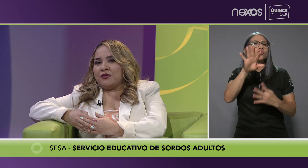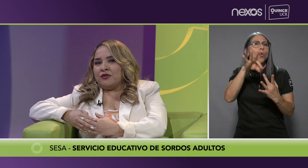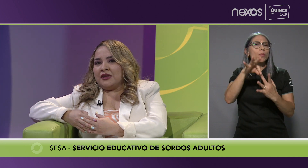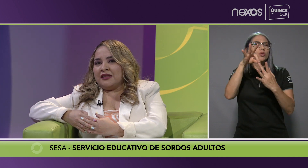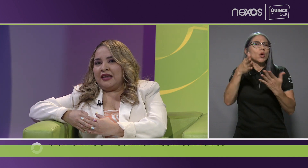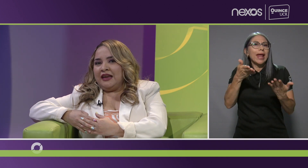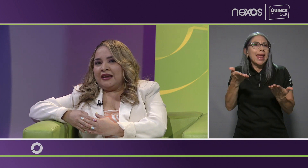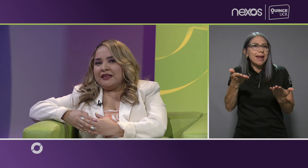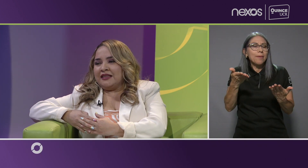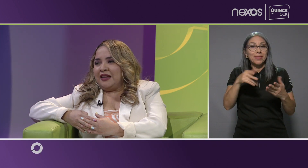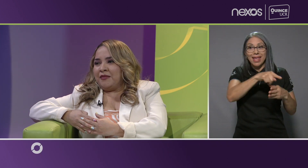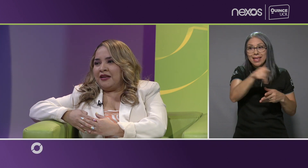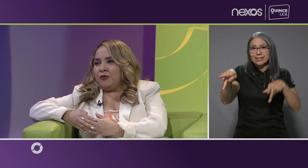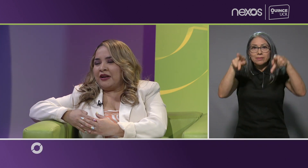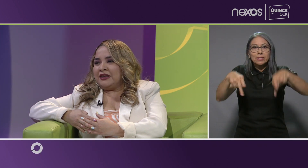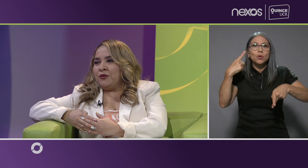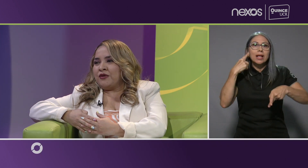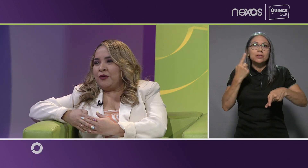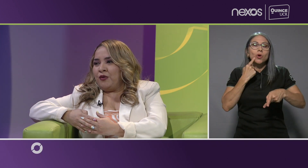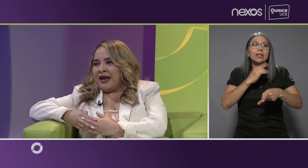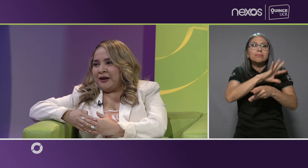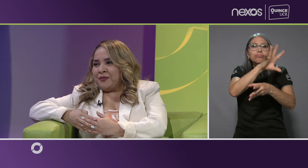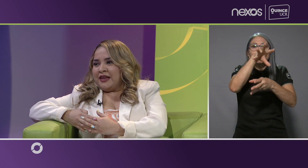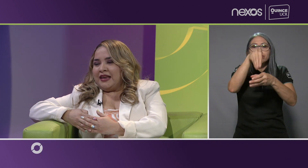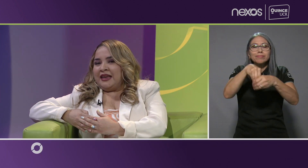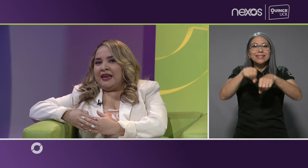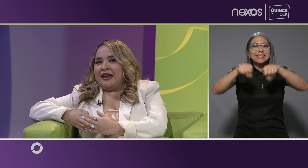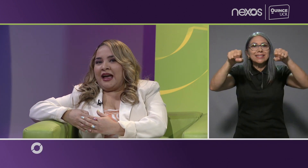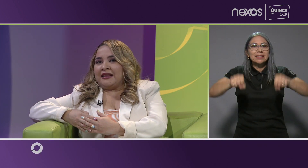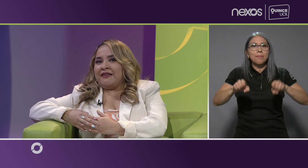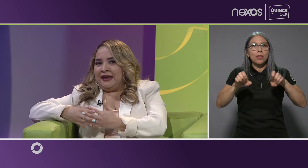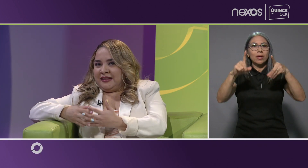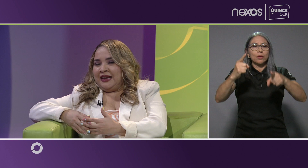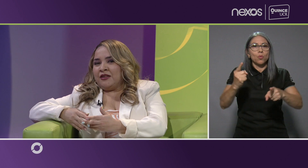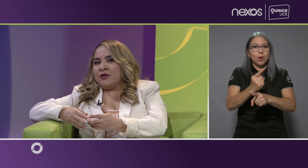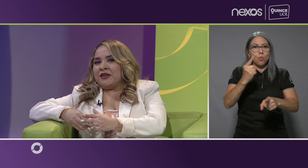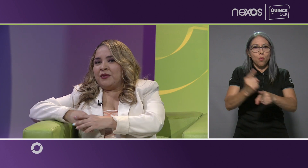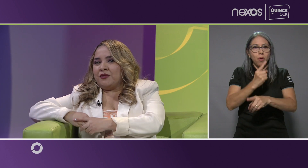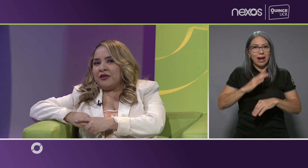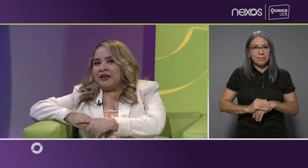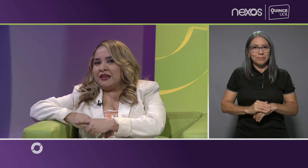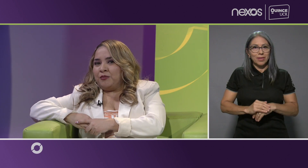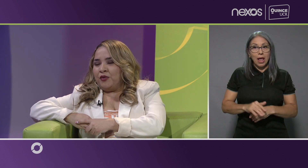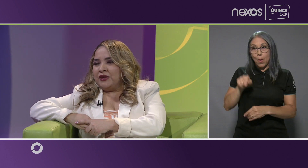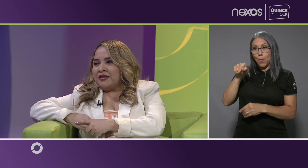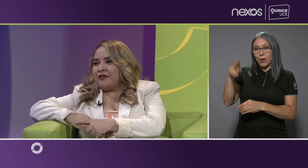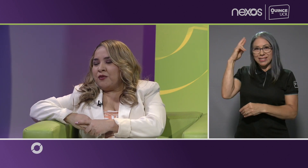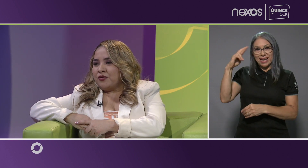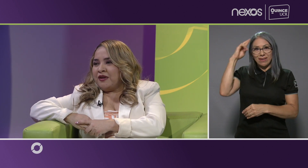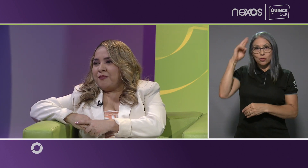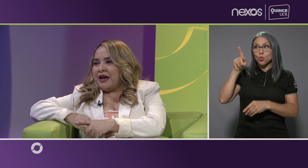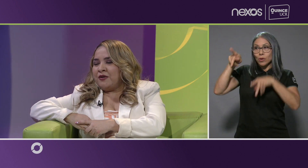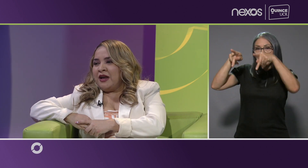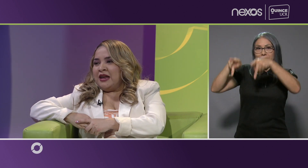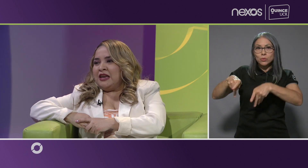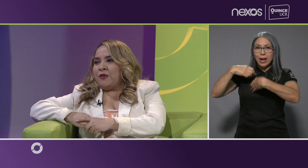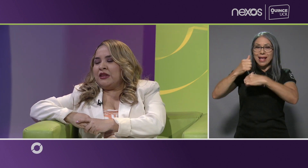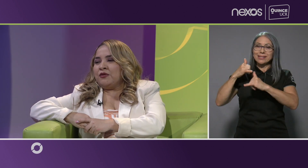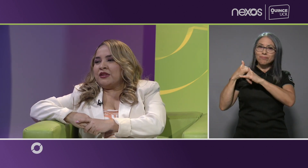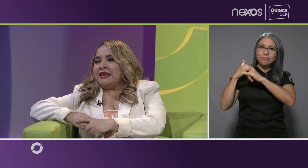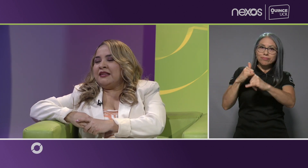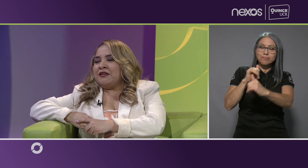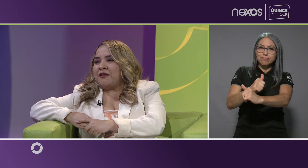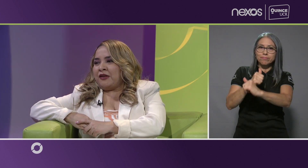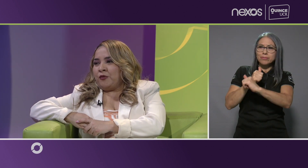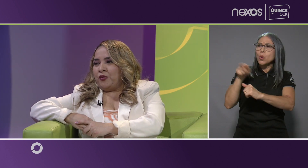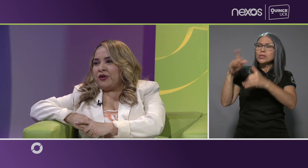estas personas en el sistema educativo regular. A raíz de eso, esta persona interpone este recurso de amparo y